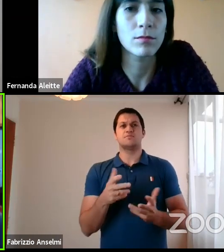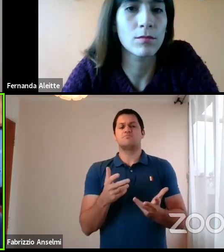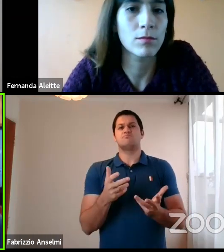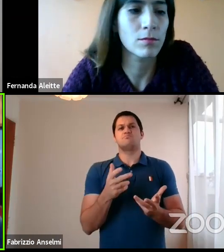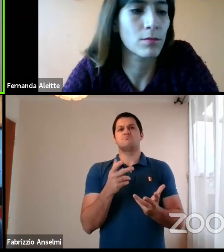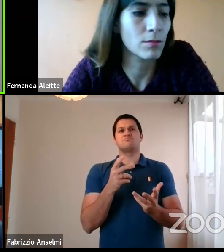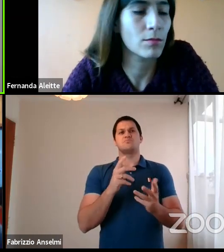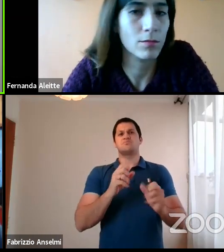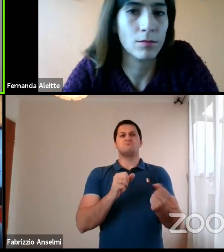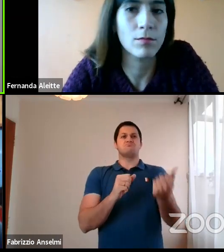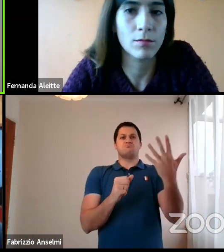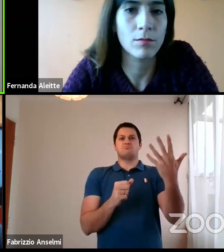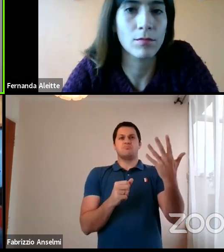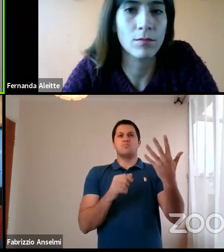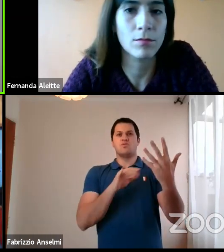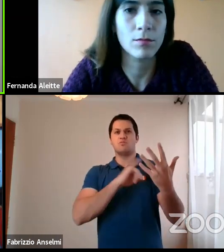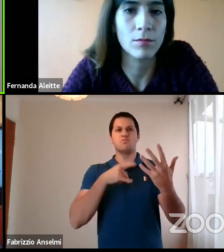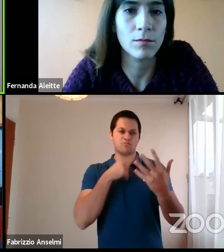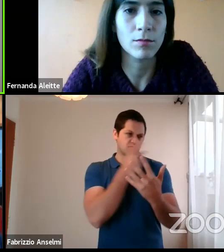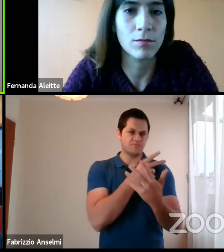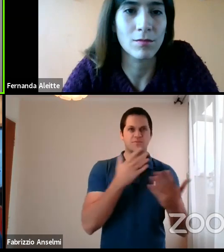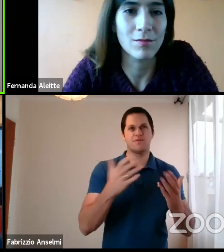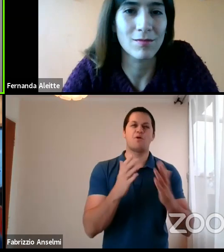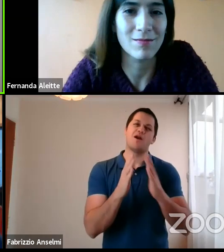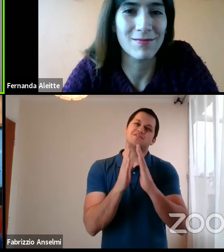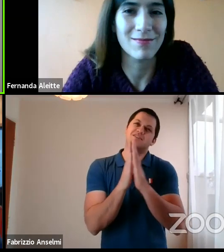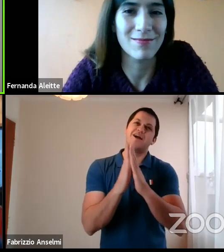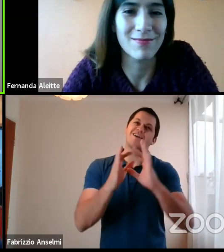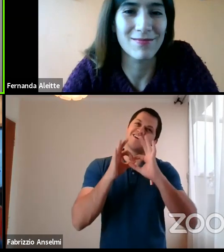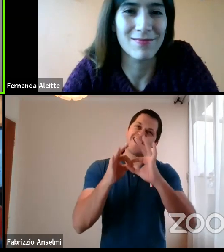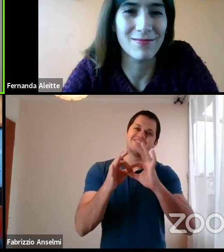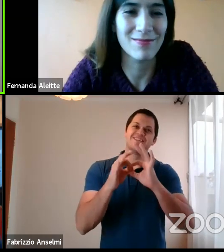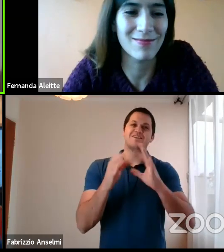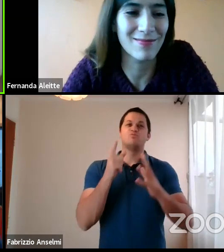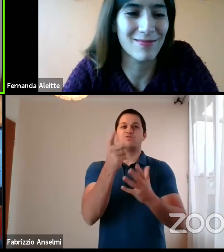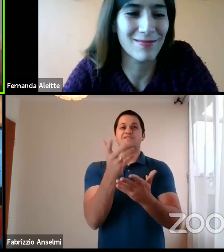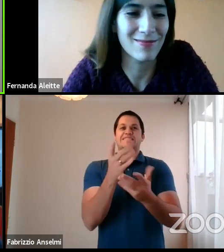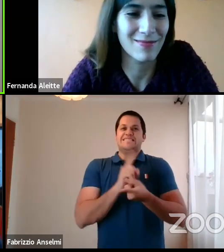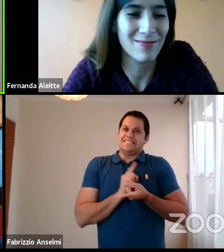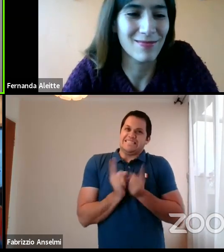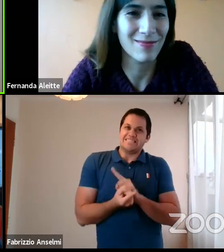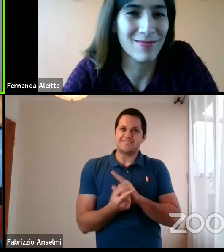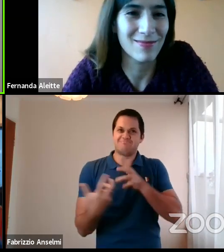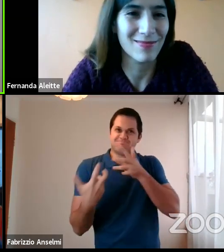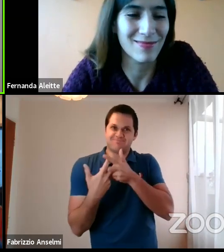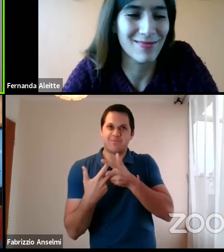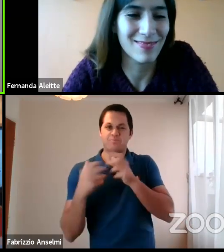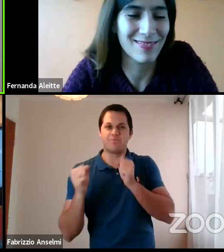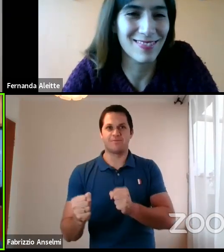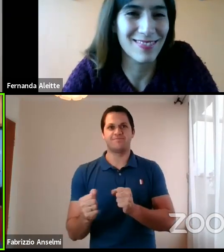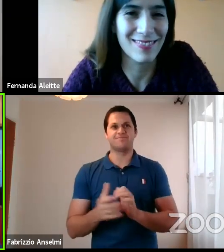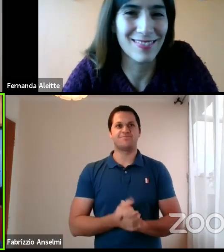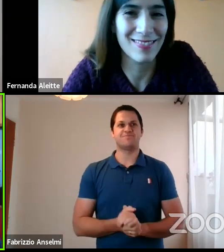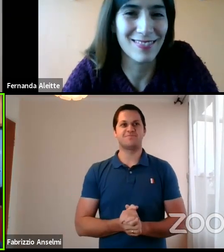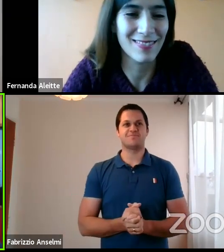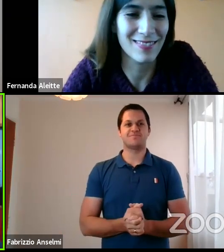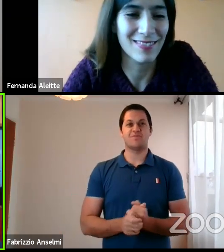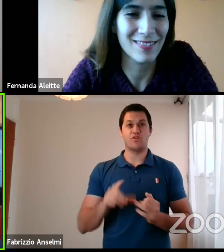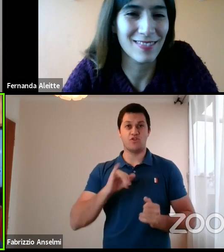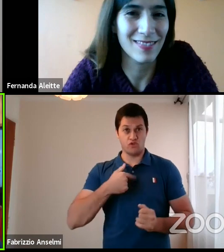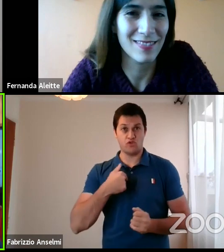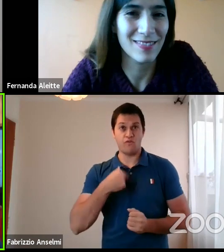¿Ya? Perfecto. Muchísimas gracias por la adaptación. Eso es lo importante, ¿no? Que el ajuste razonable no se pierda. Voy a intentarlo una vez,